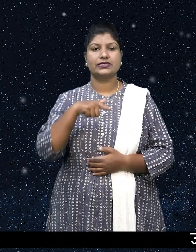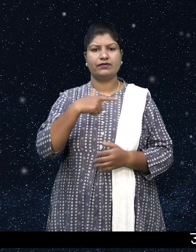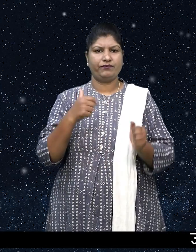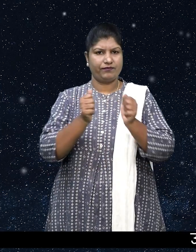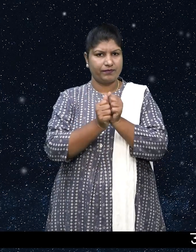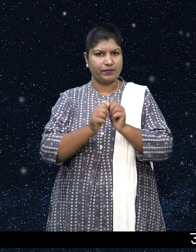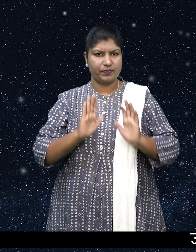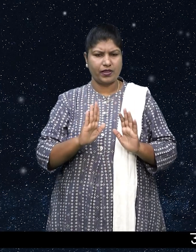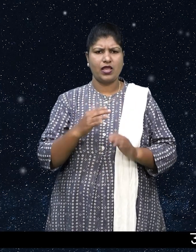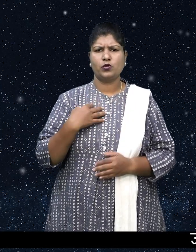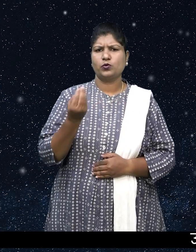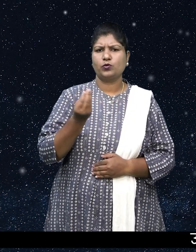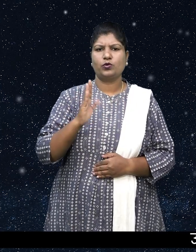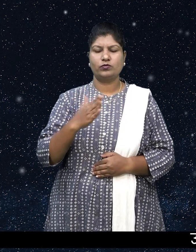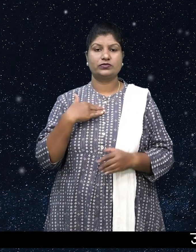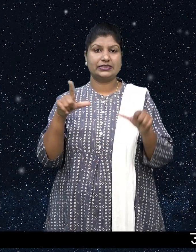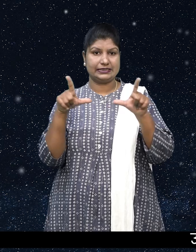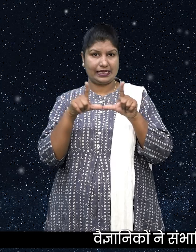उपलब्ध साक्ष्यों के साथ